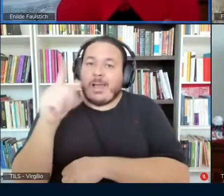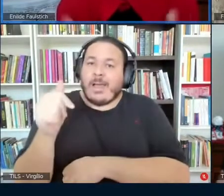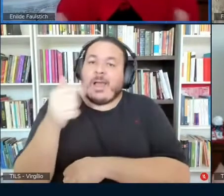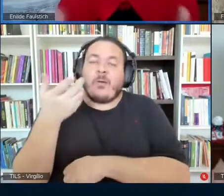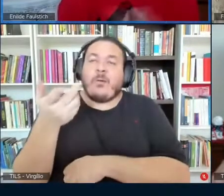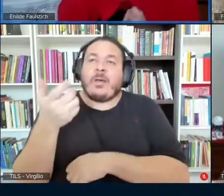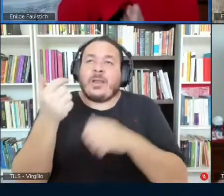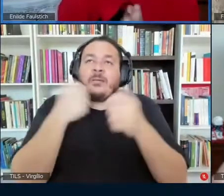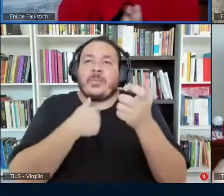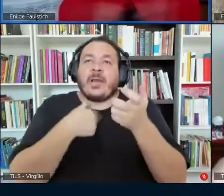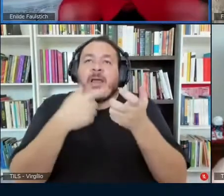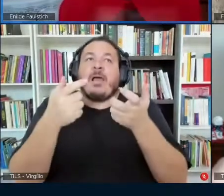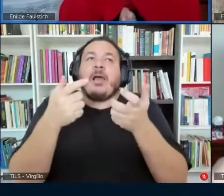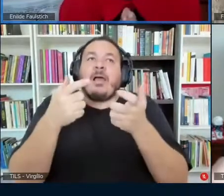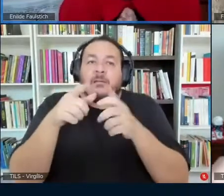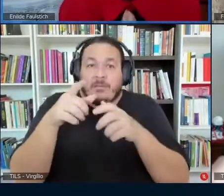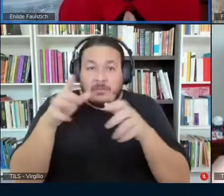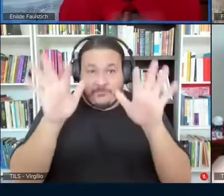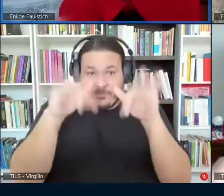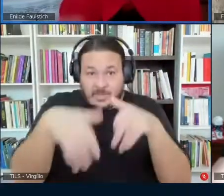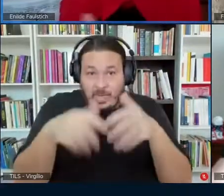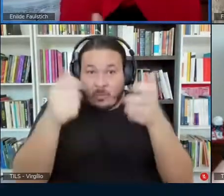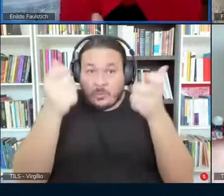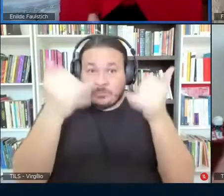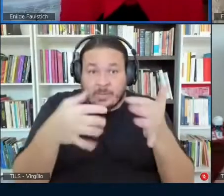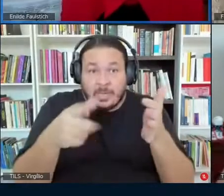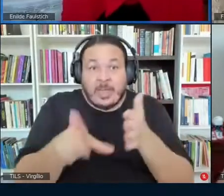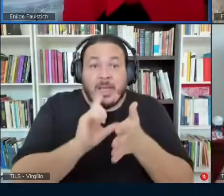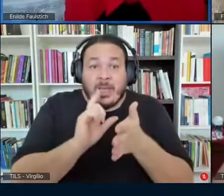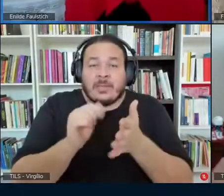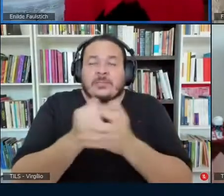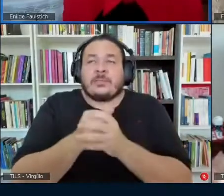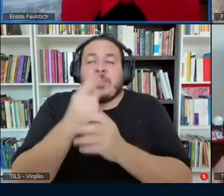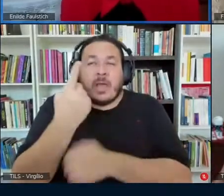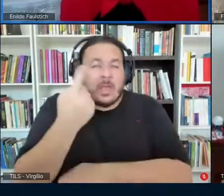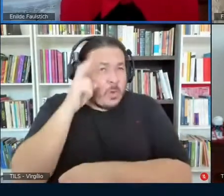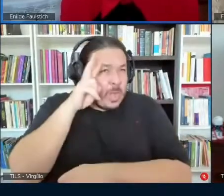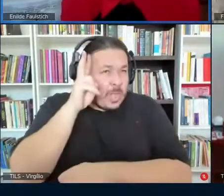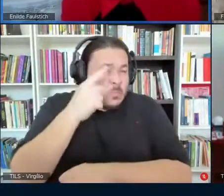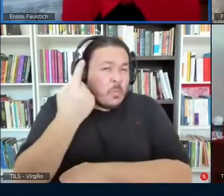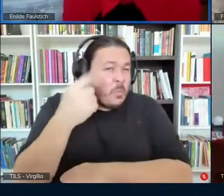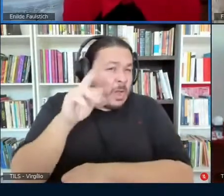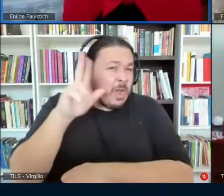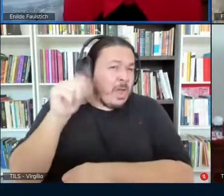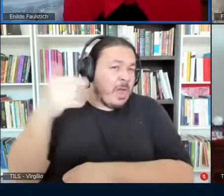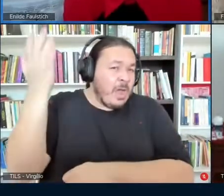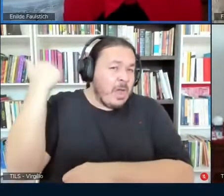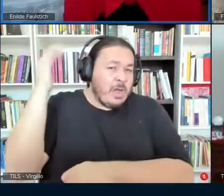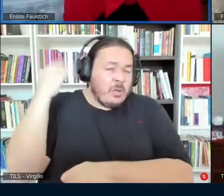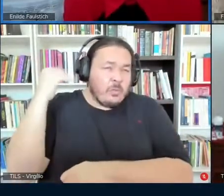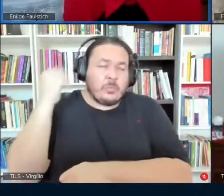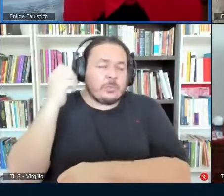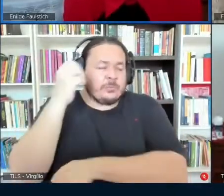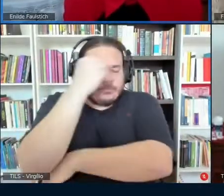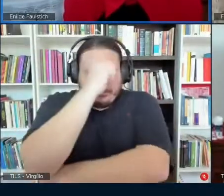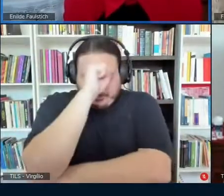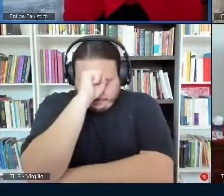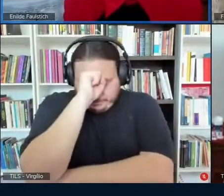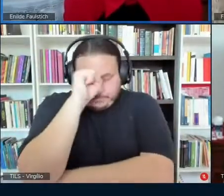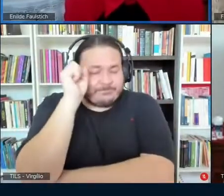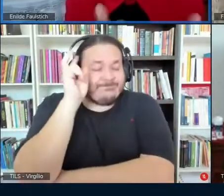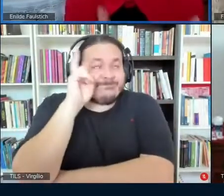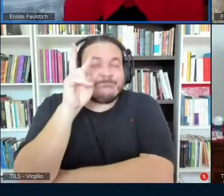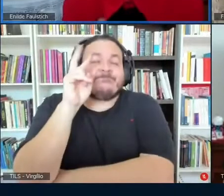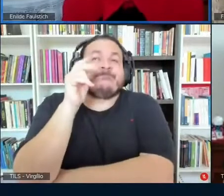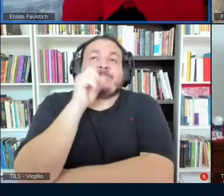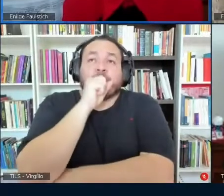parada para avaliar o candidato, sua banca, mas eu me lembro que numa aula, não sei que era, acho que era, não sei se,